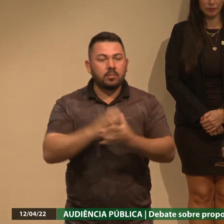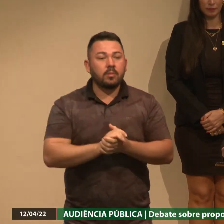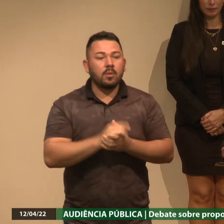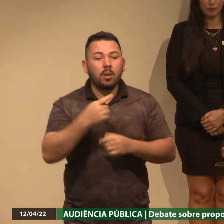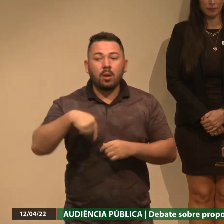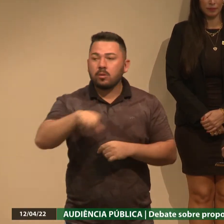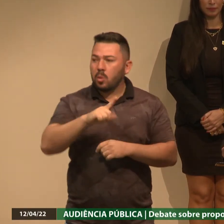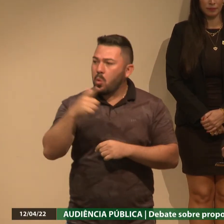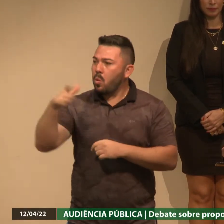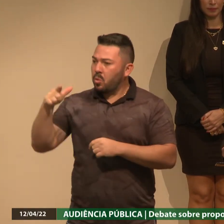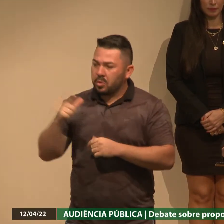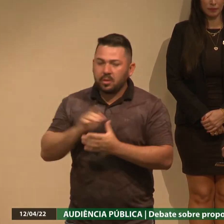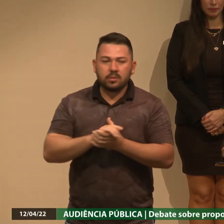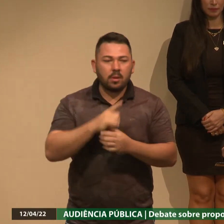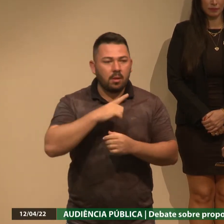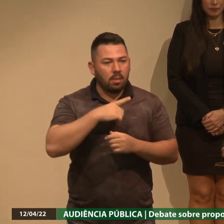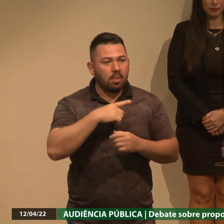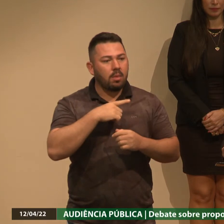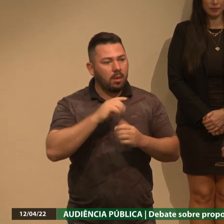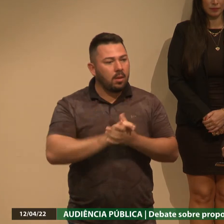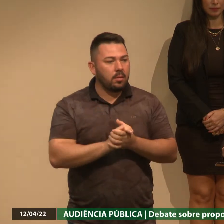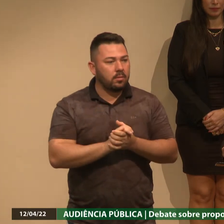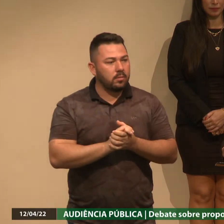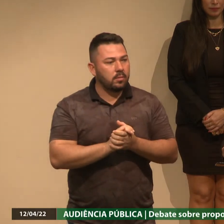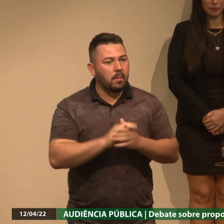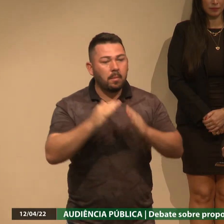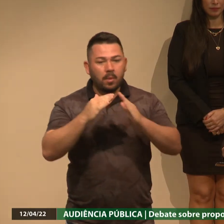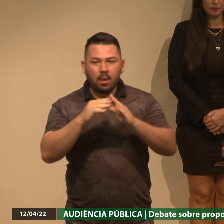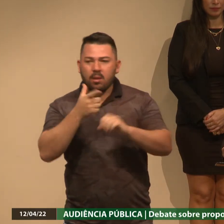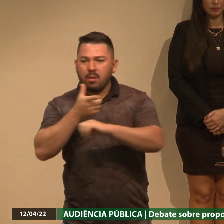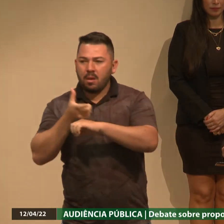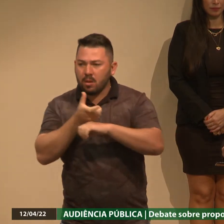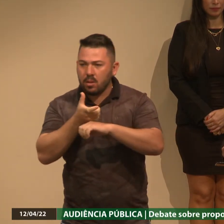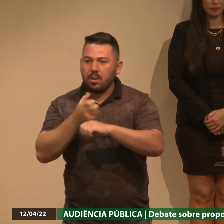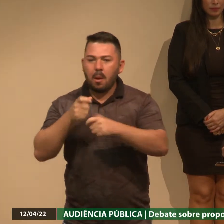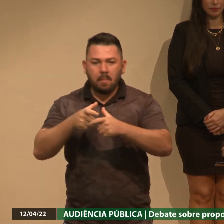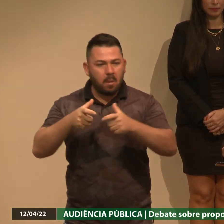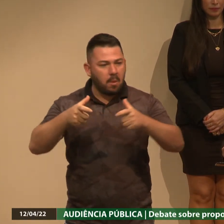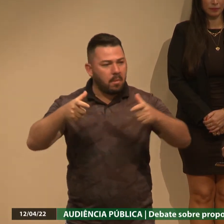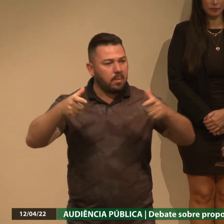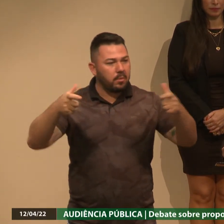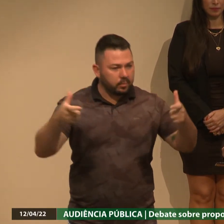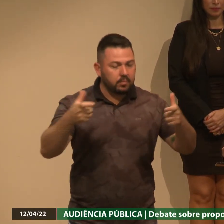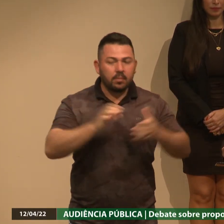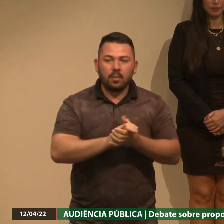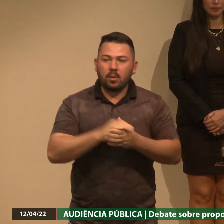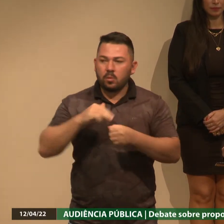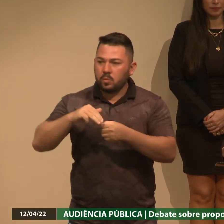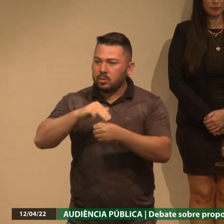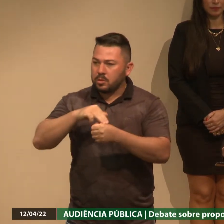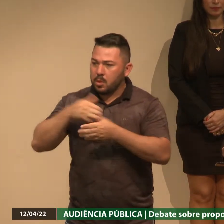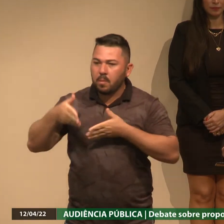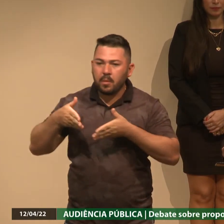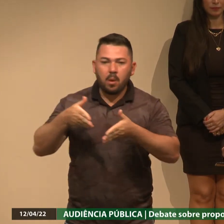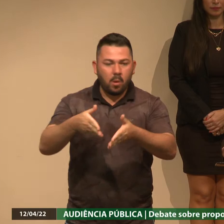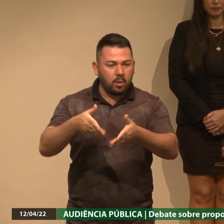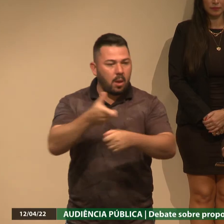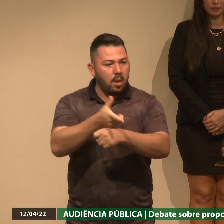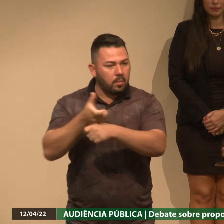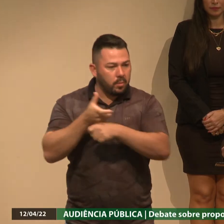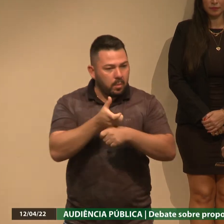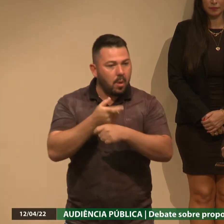razões vários clubes de tiro solicitaram a ampliação e inserção de seus municípios na rota do Tiro